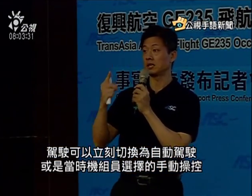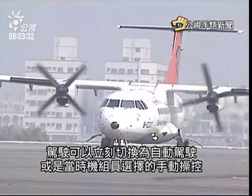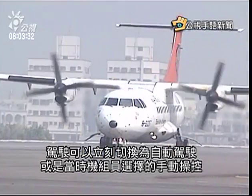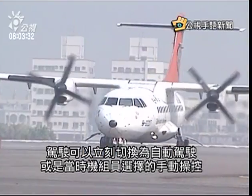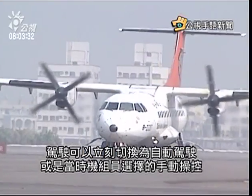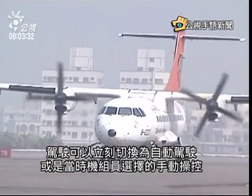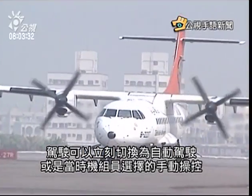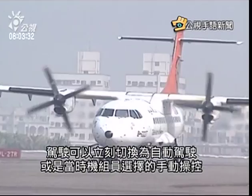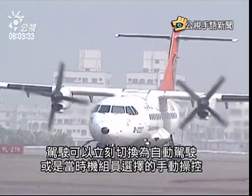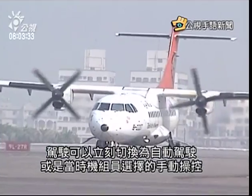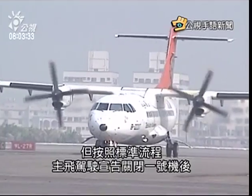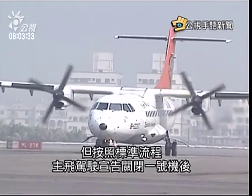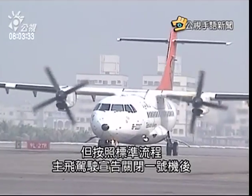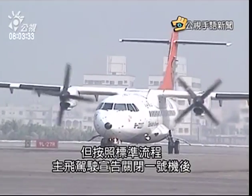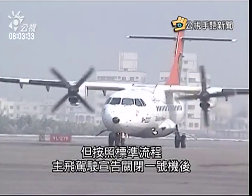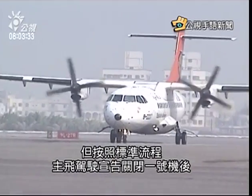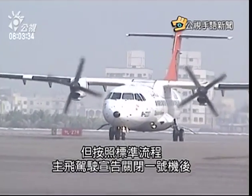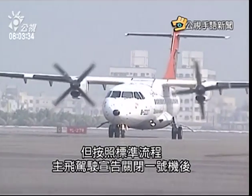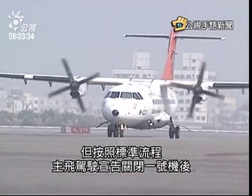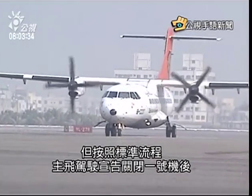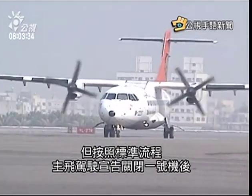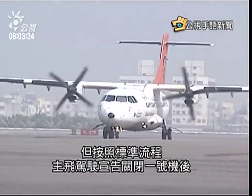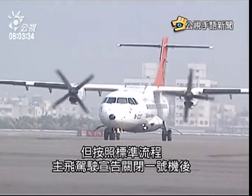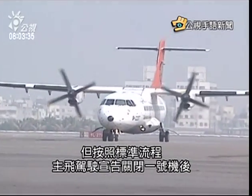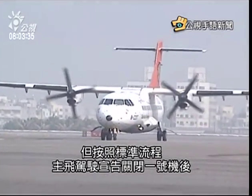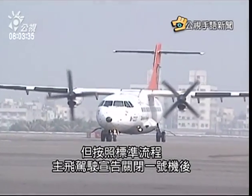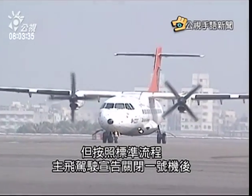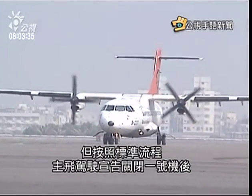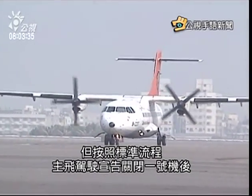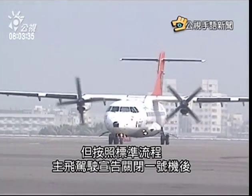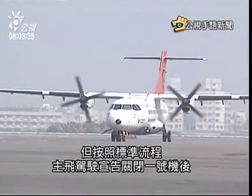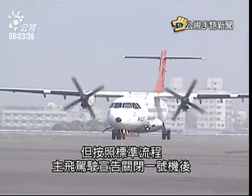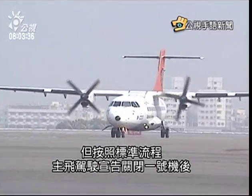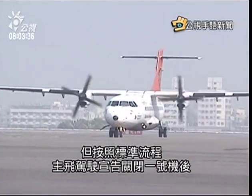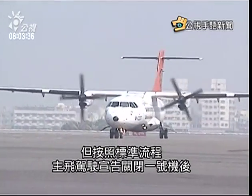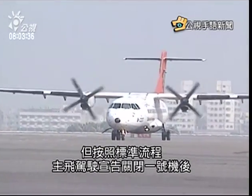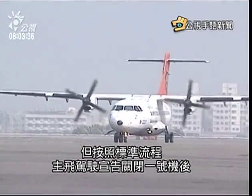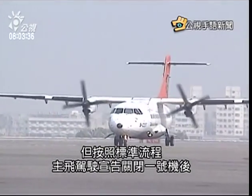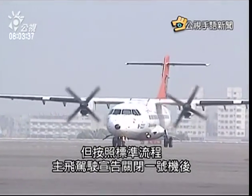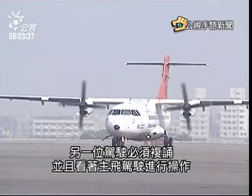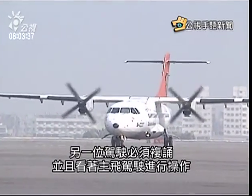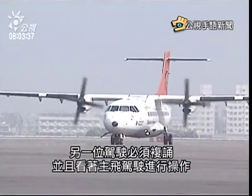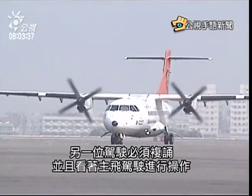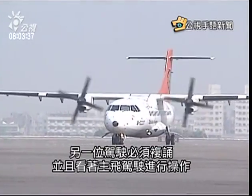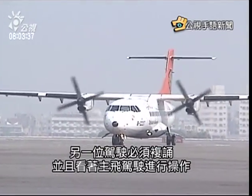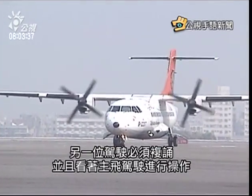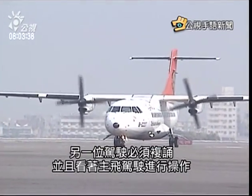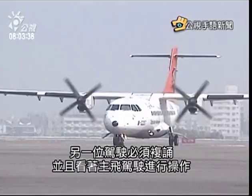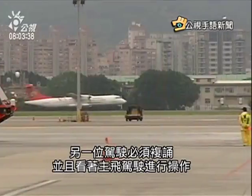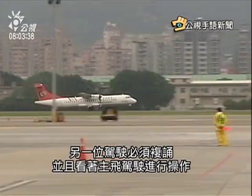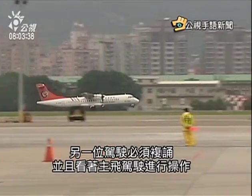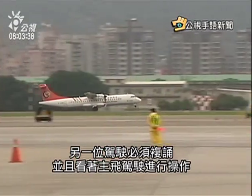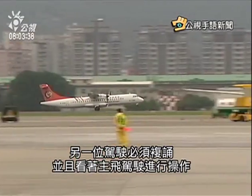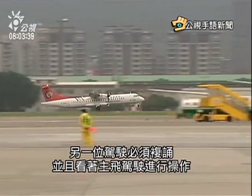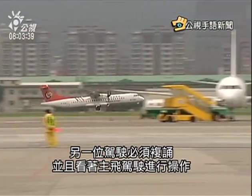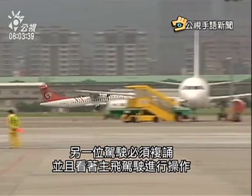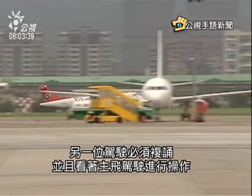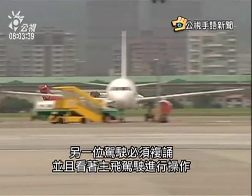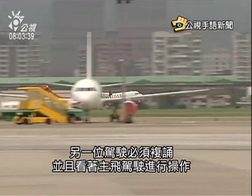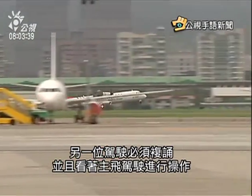操控。但按照标准流程，主飞驾驶宣告关闭一号机后，另一位驾驶必须附送，并且看着主飞驾驶进